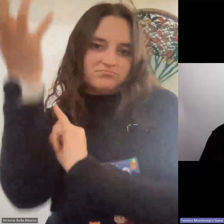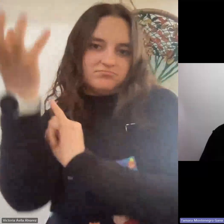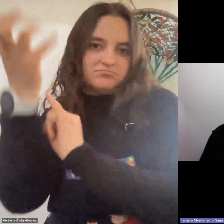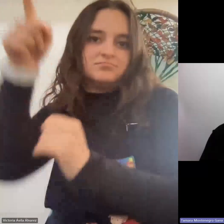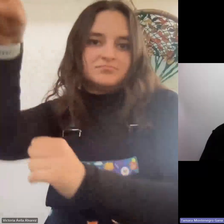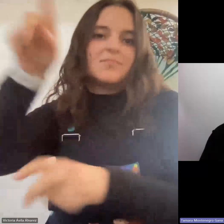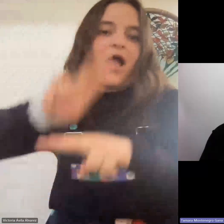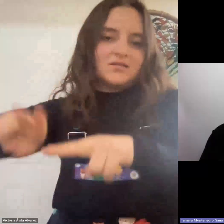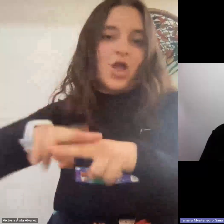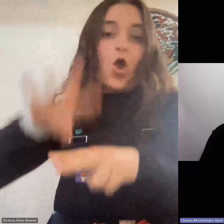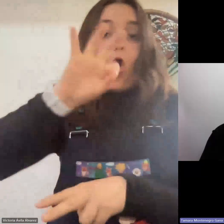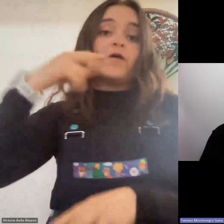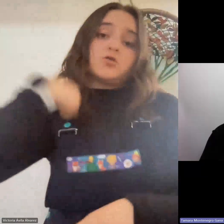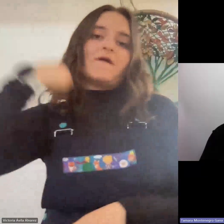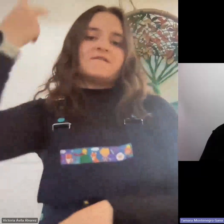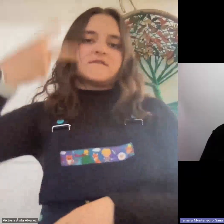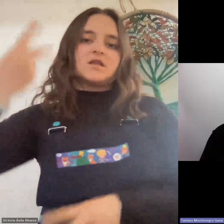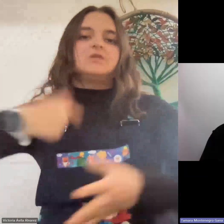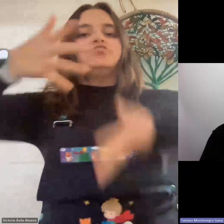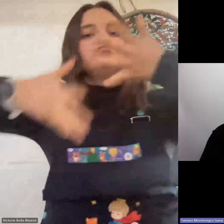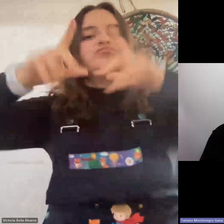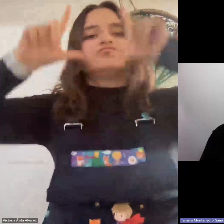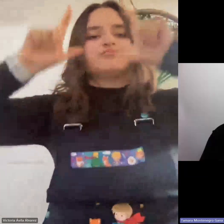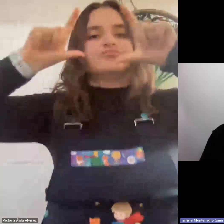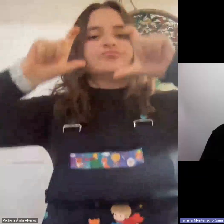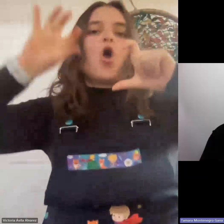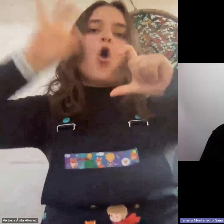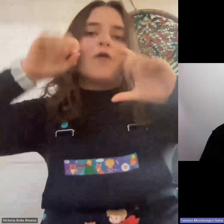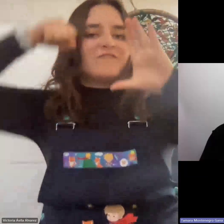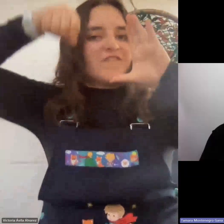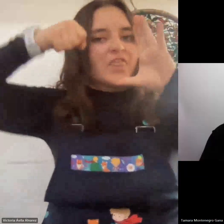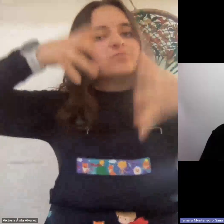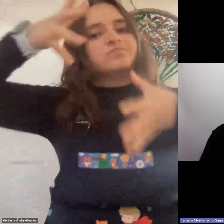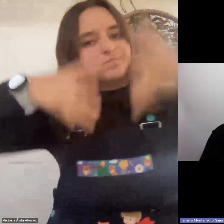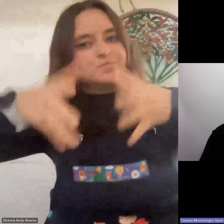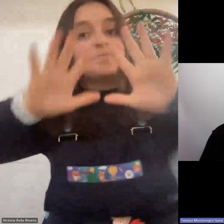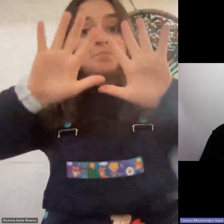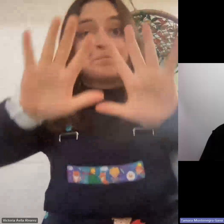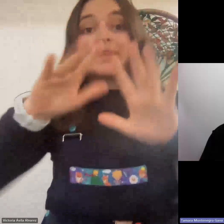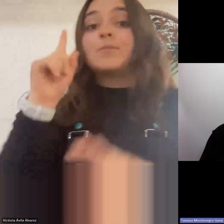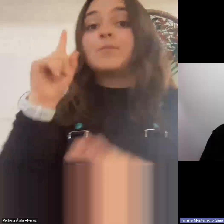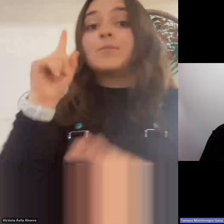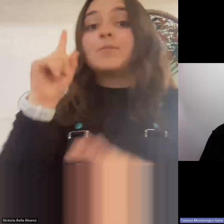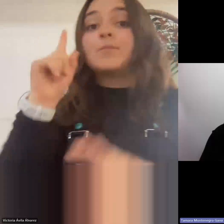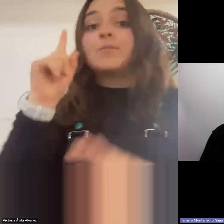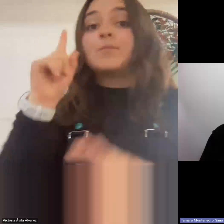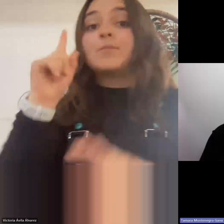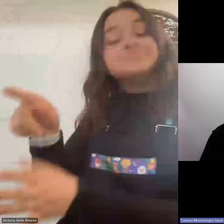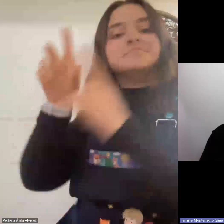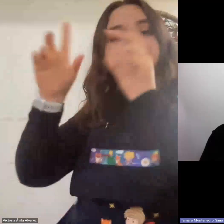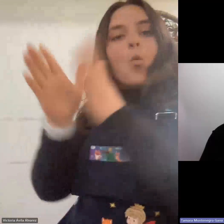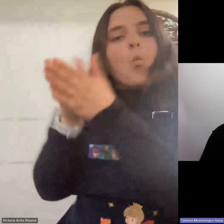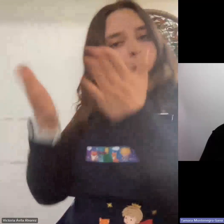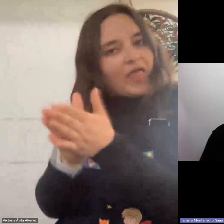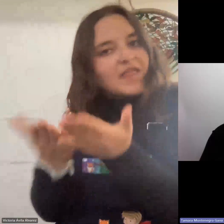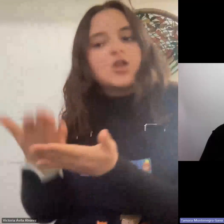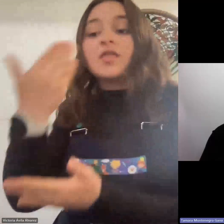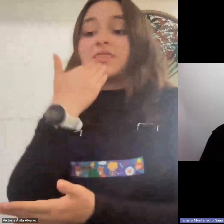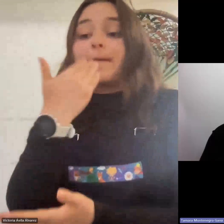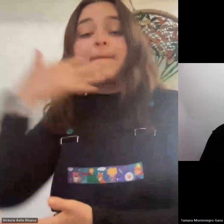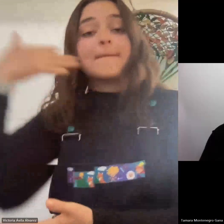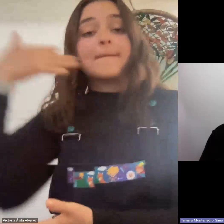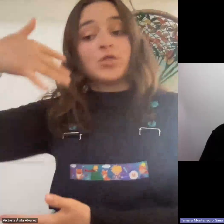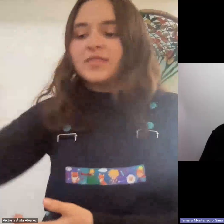Esto yo tengo ahí en lengua de señas, los puedo descargar y los hago, o yo misma me grabo videos o fotos y lo